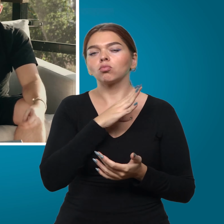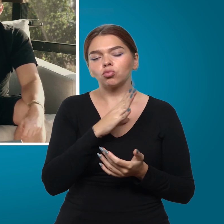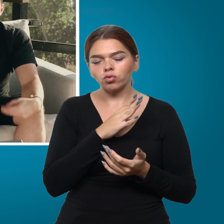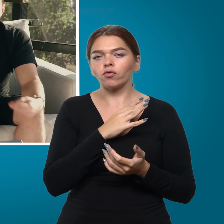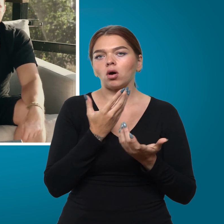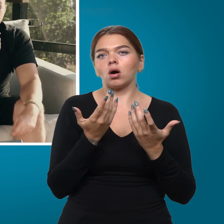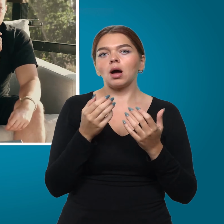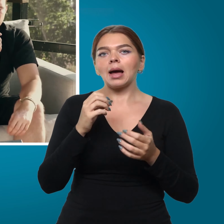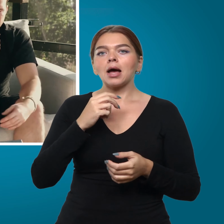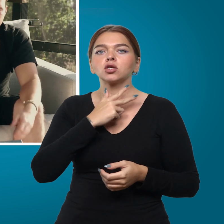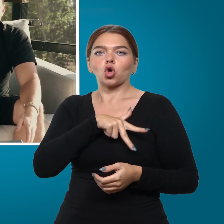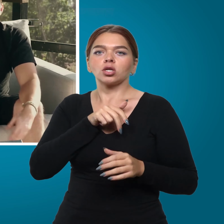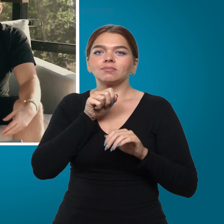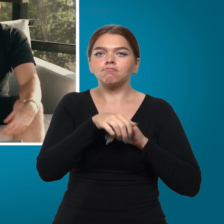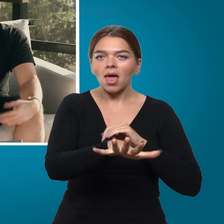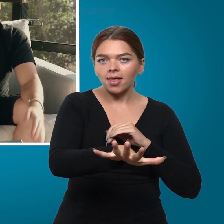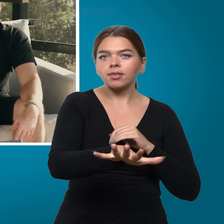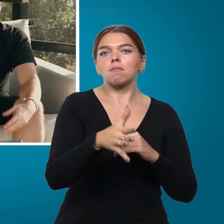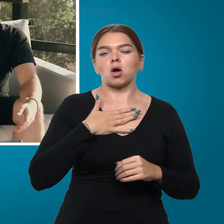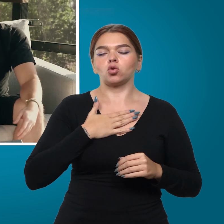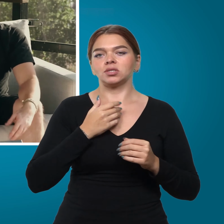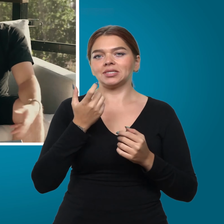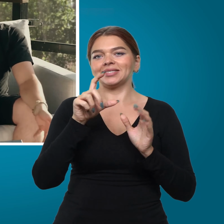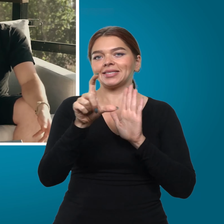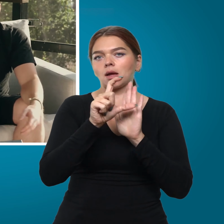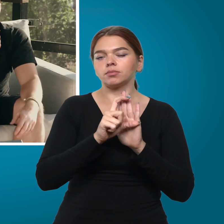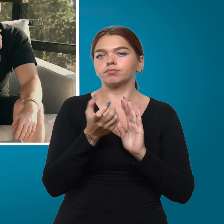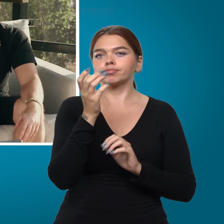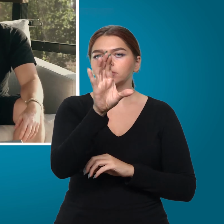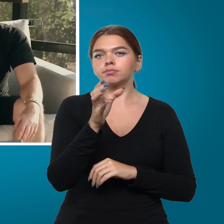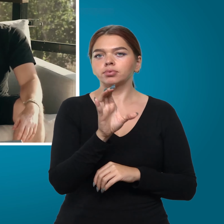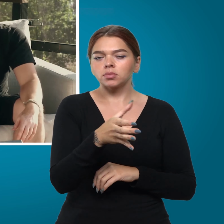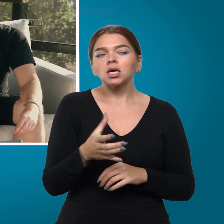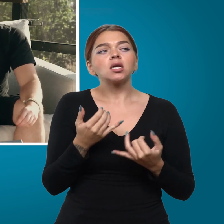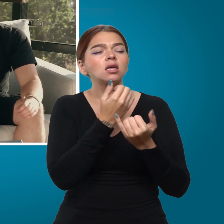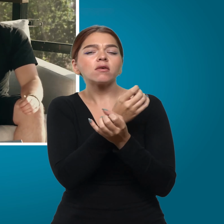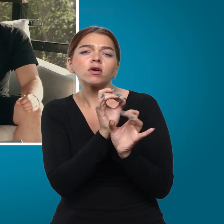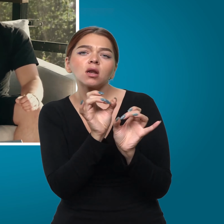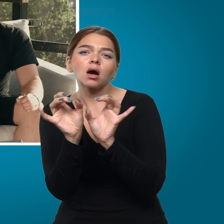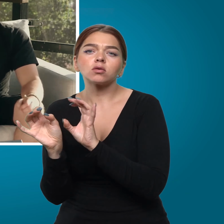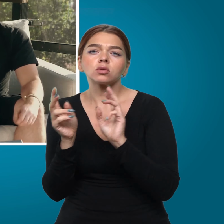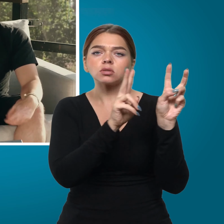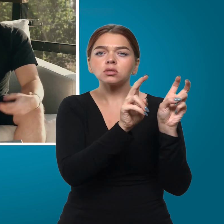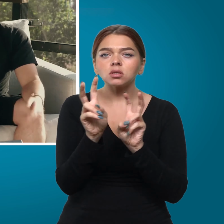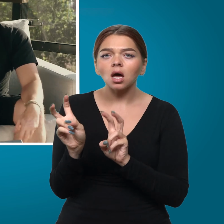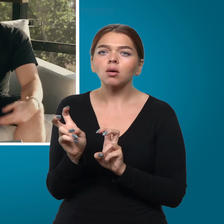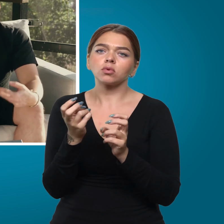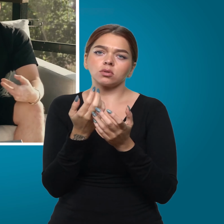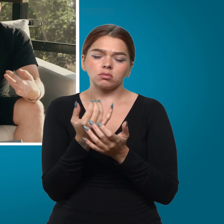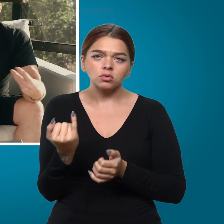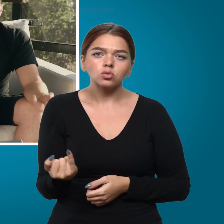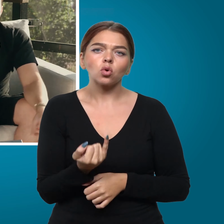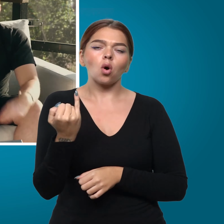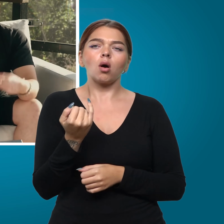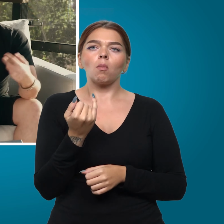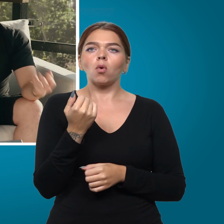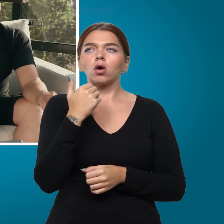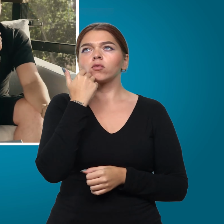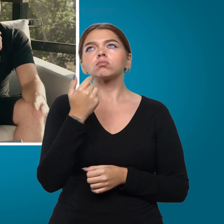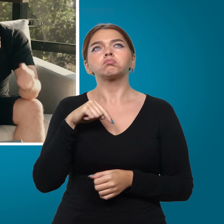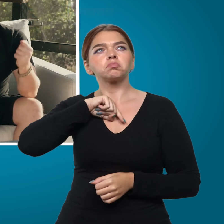Aš esu gyvenimo parašęs ganėtinai nemažai įvairių straipsnių, kurie buvo publikuoti visokiose medijose. Ir kai tu rašai, ten kalbini